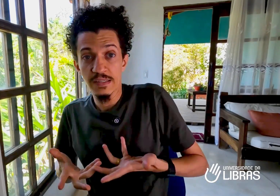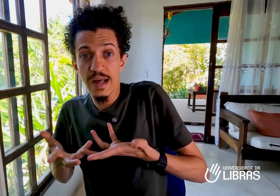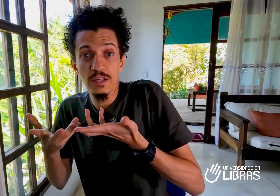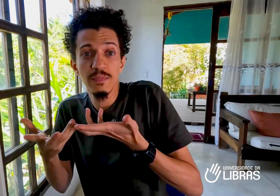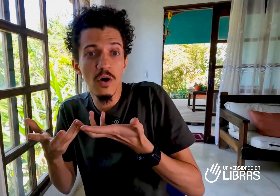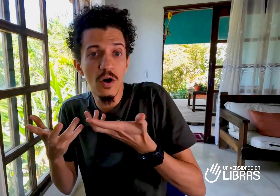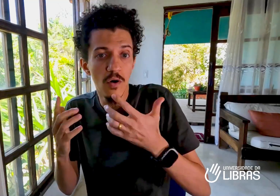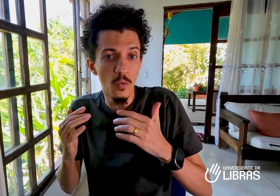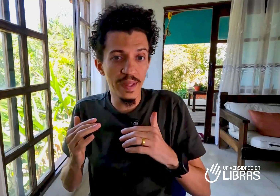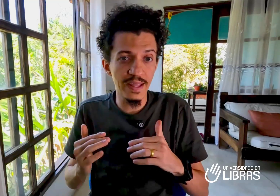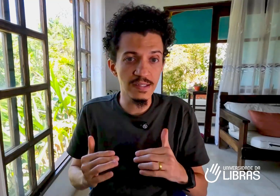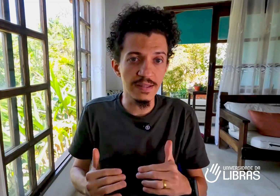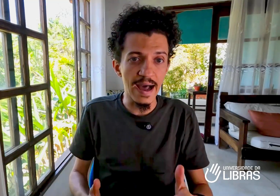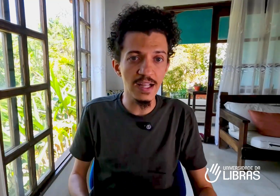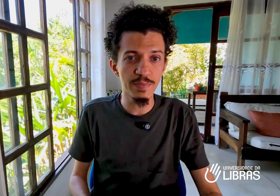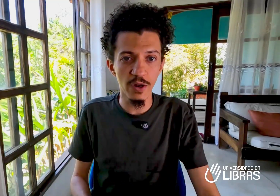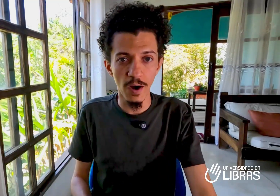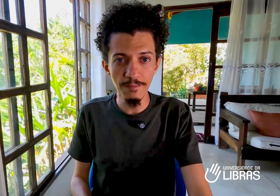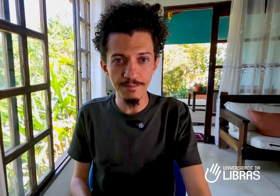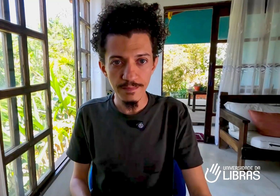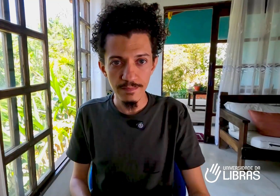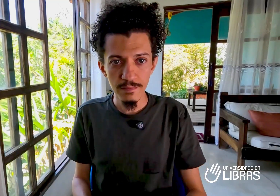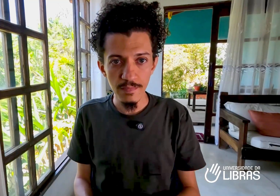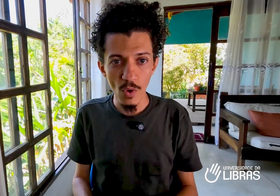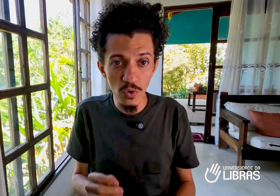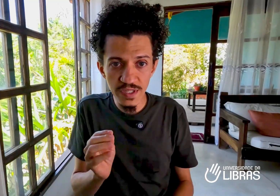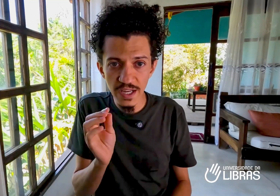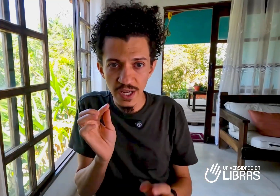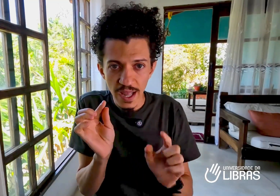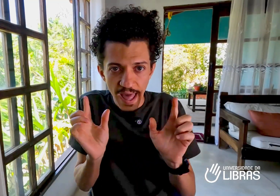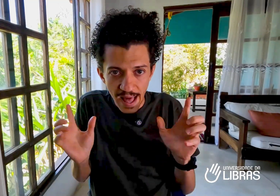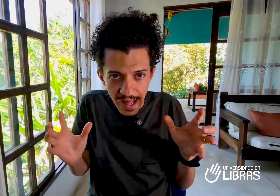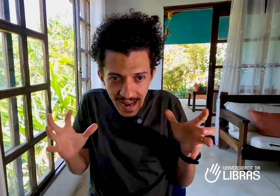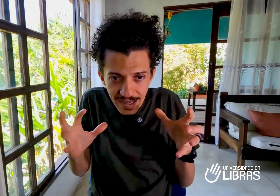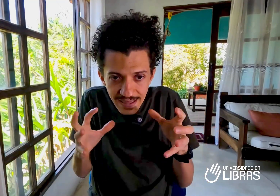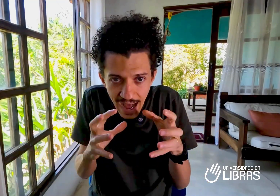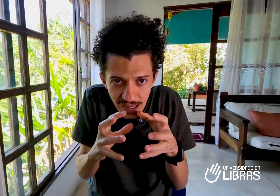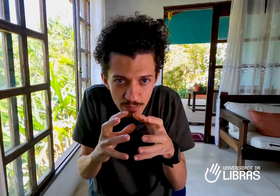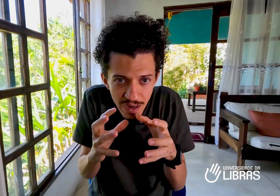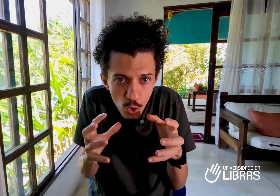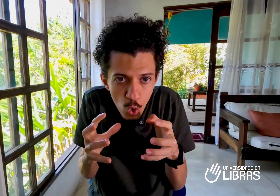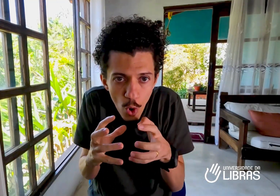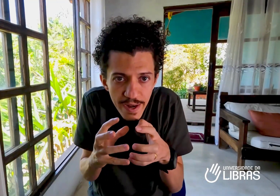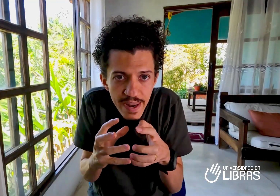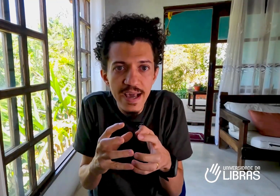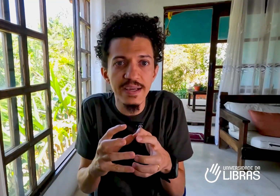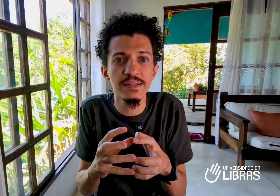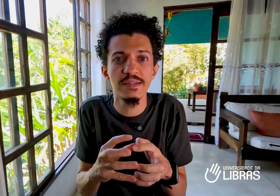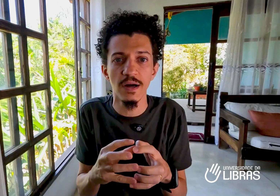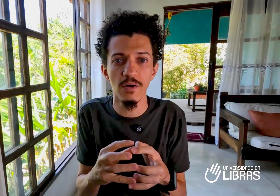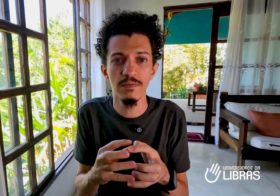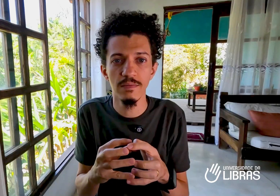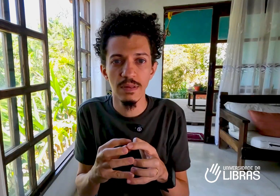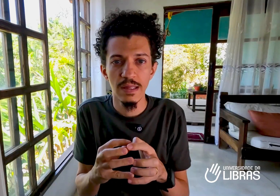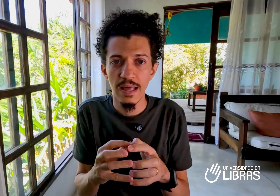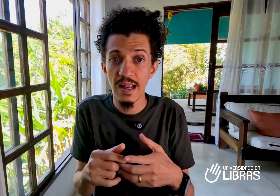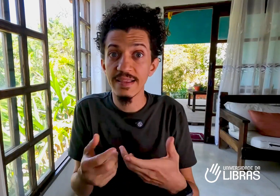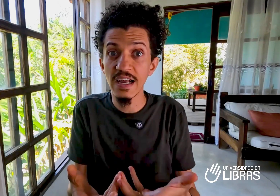intensidade maior, uma intensidade menor. Ou seja, ela traz uma conexão, ela traz uma